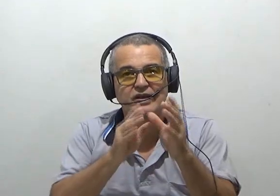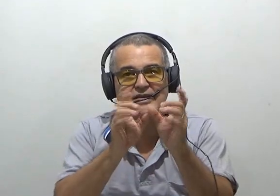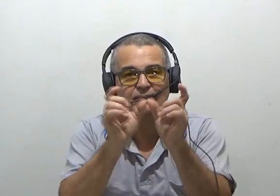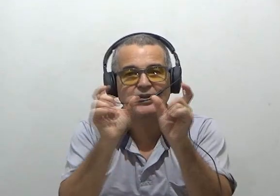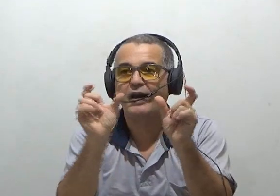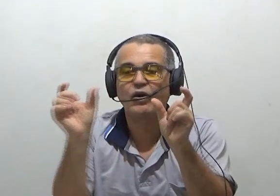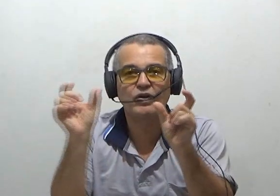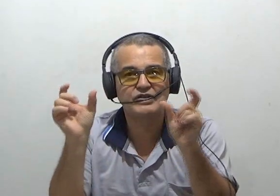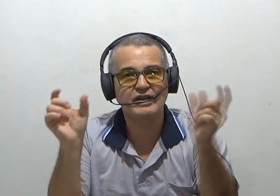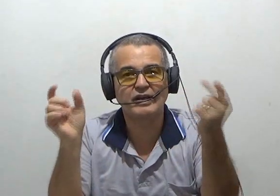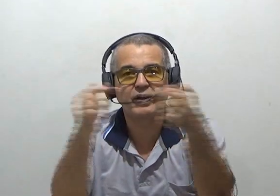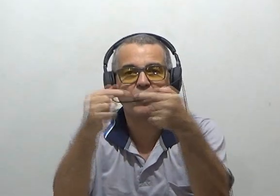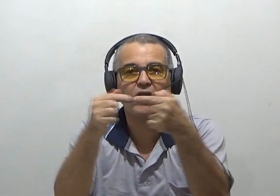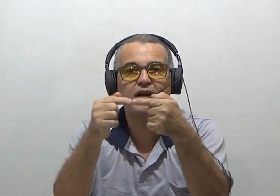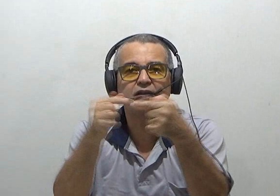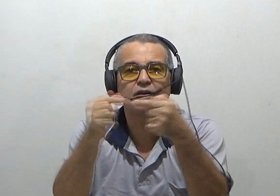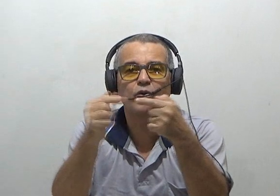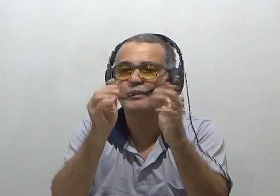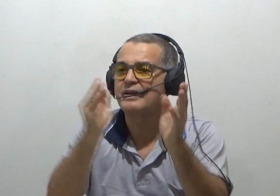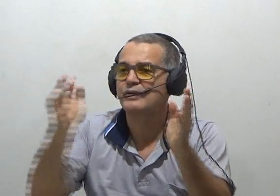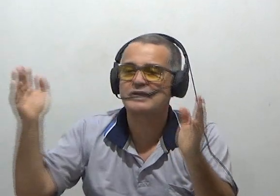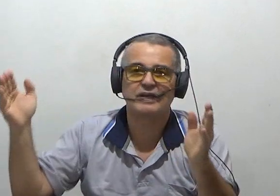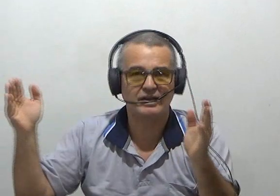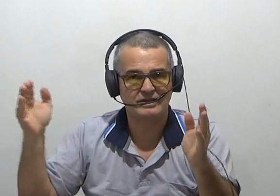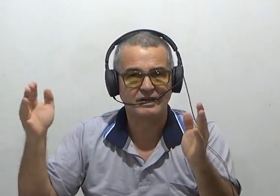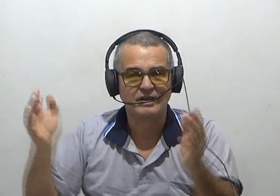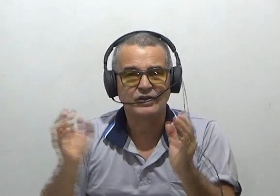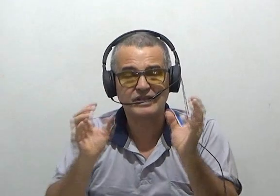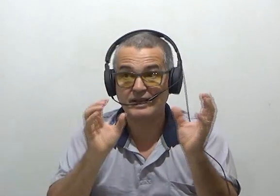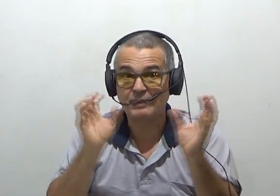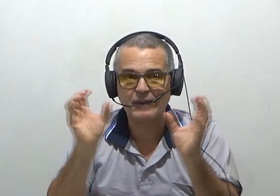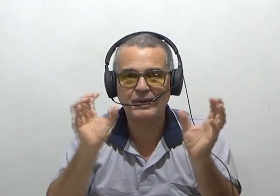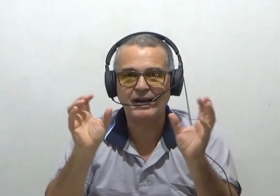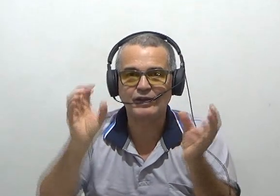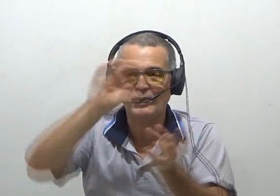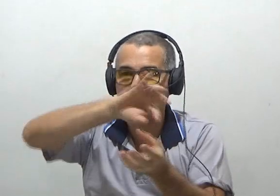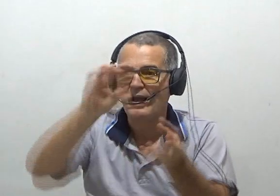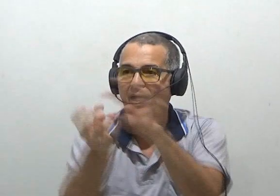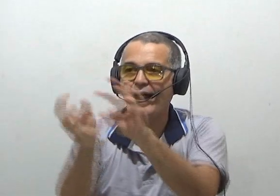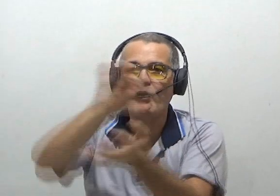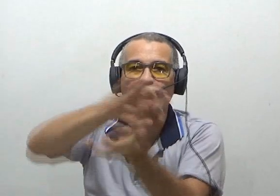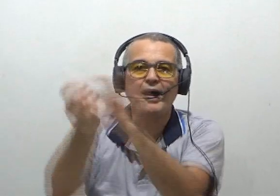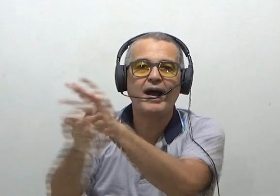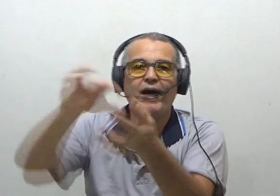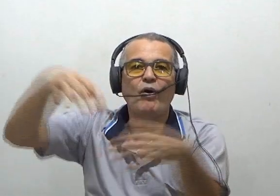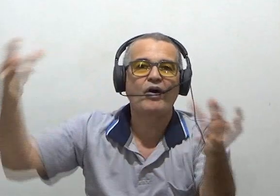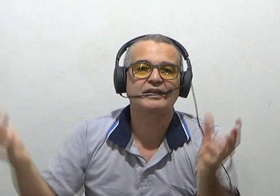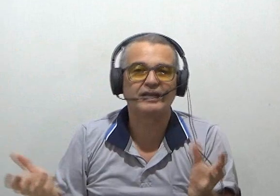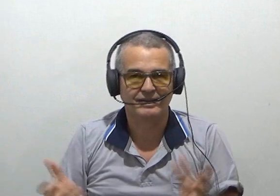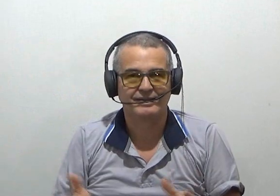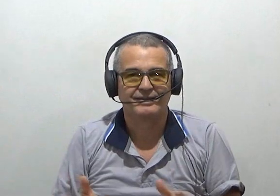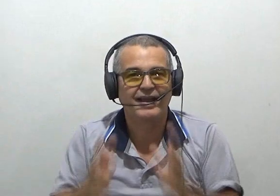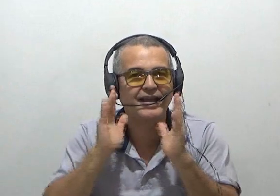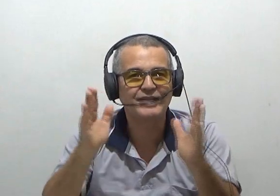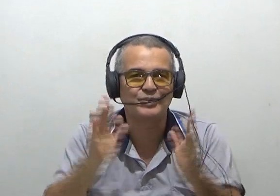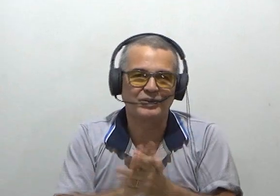Muitas vezes a lógica não é coerente, não combina os sinais. Então você tem que estar preparado para arrumar a